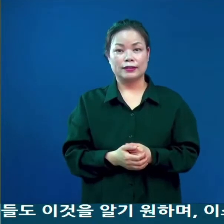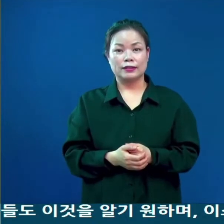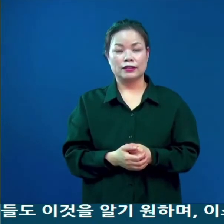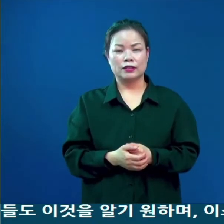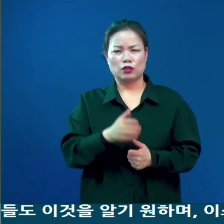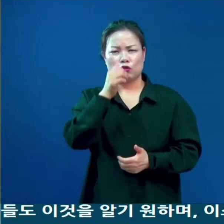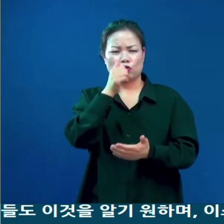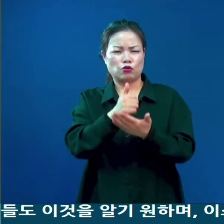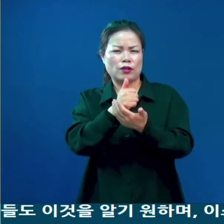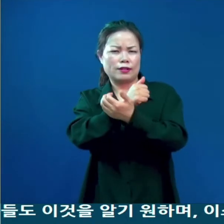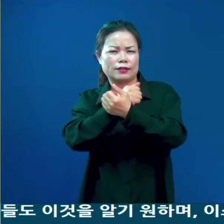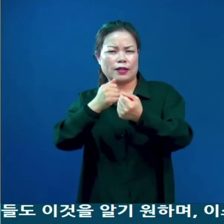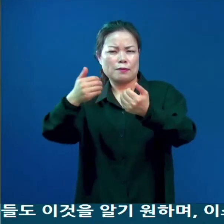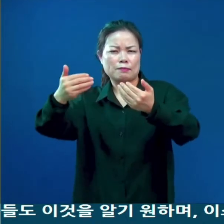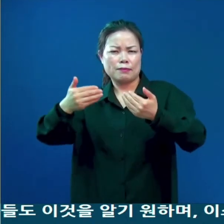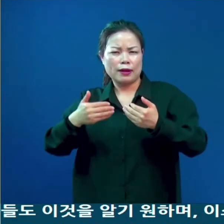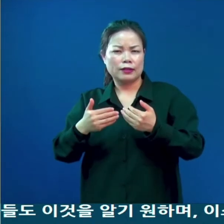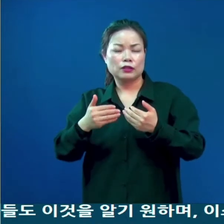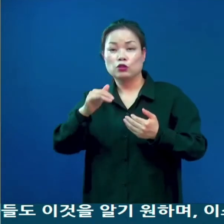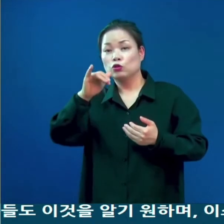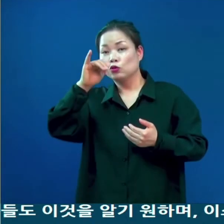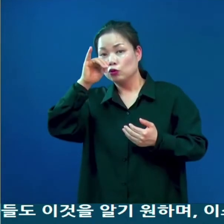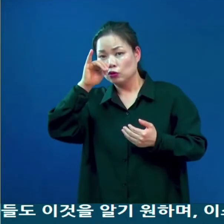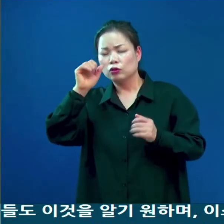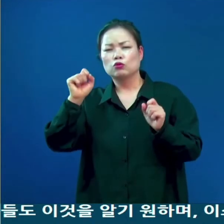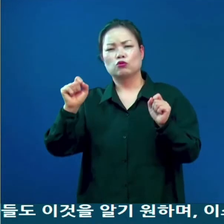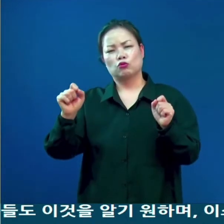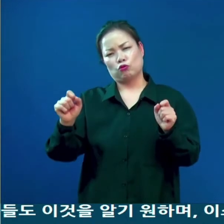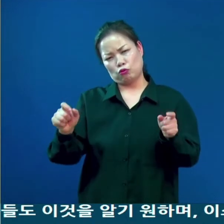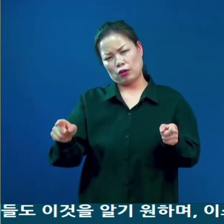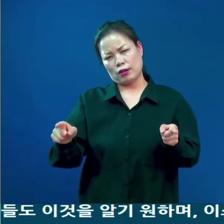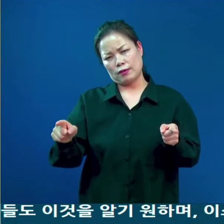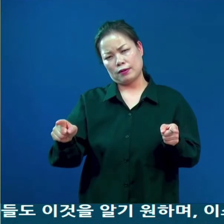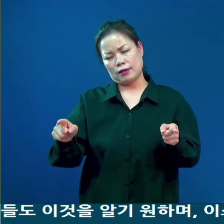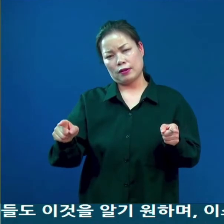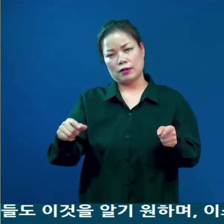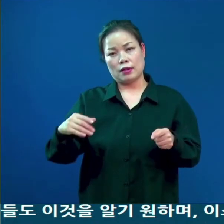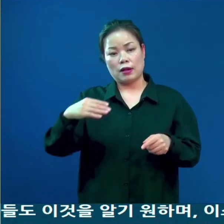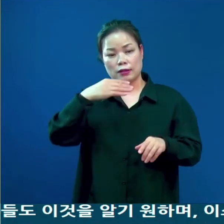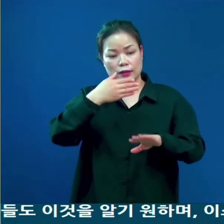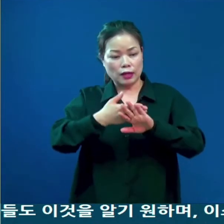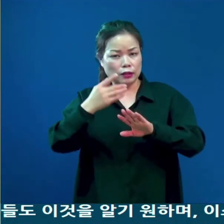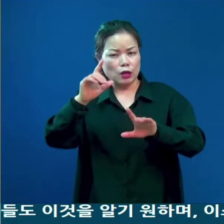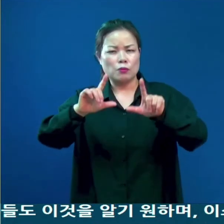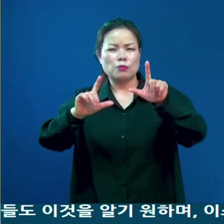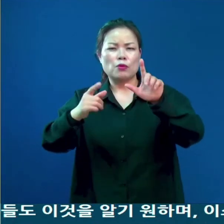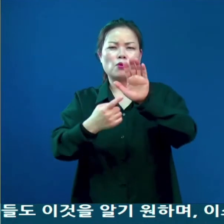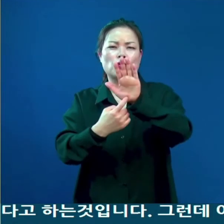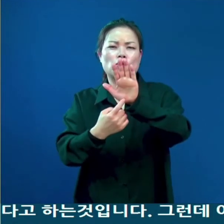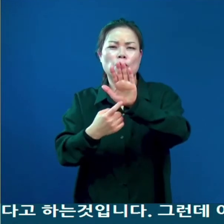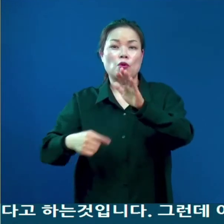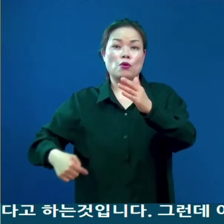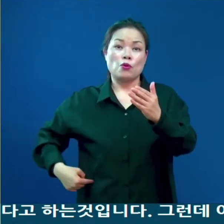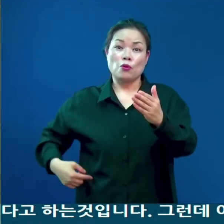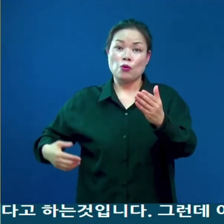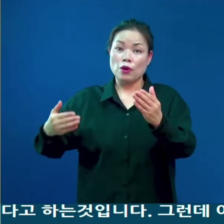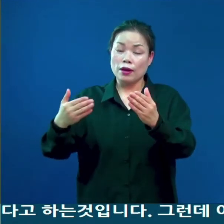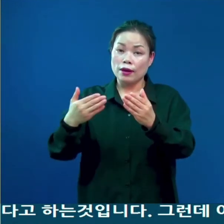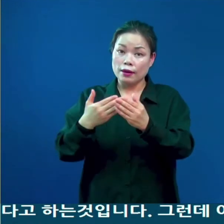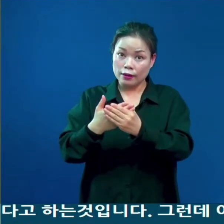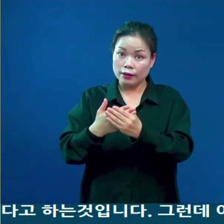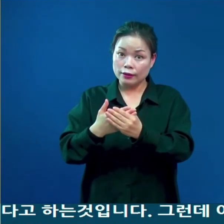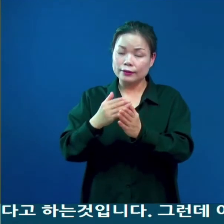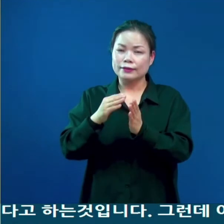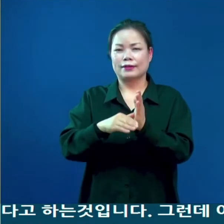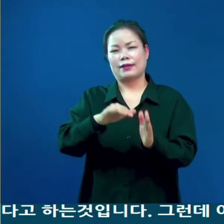이것은 죄사함을 받을 수 있는 기회를 의미하는 거예요. 다르게 표현하면 회개에도 때가 있다는